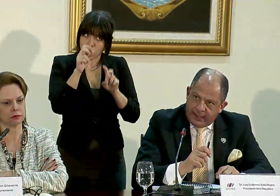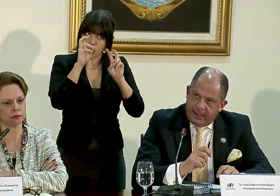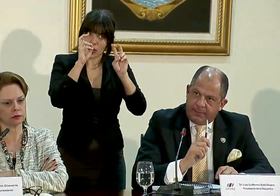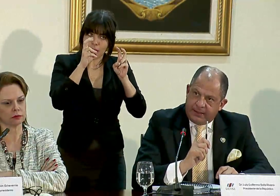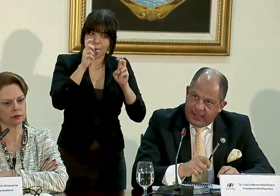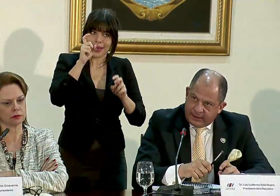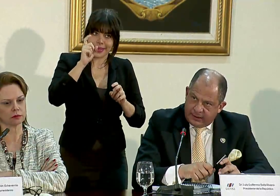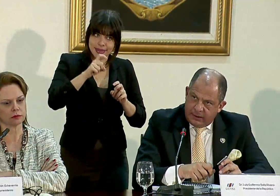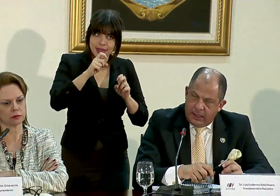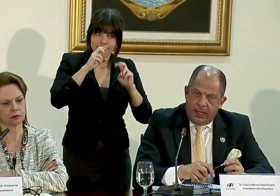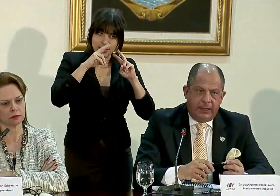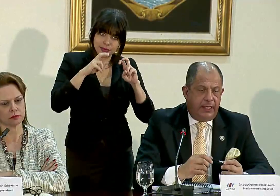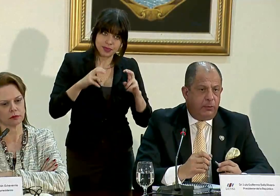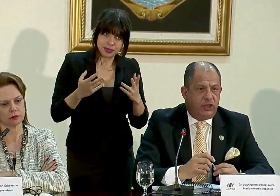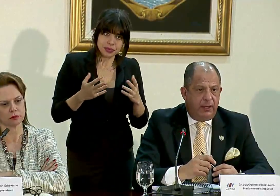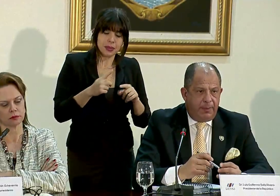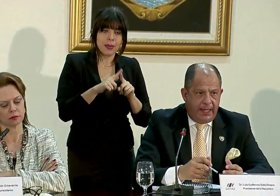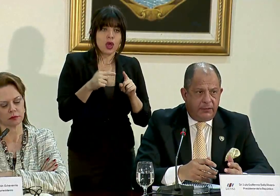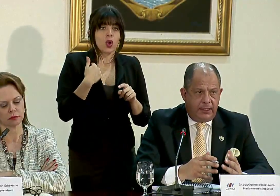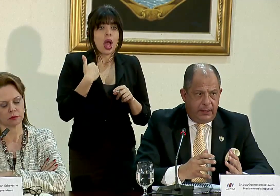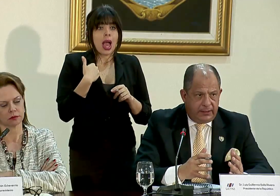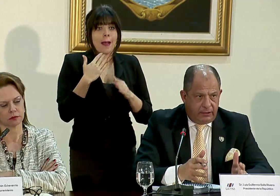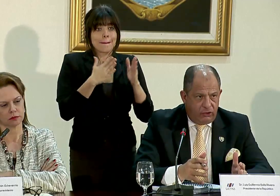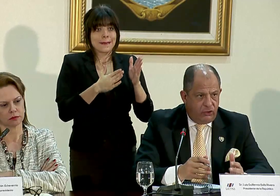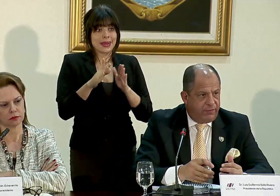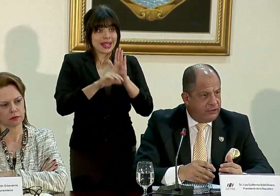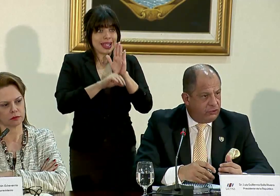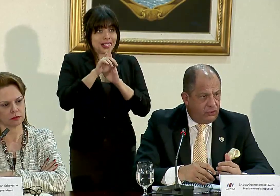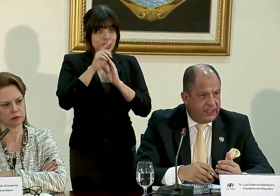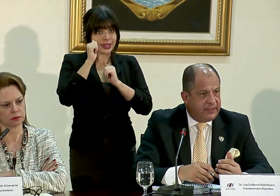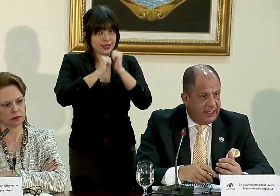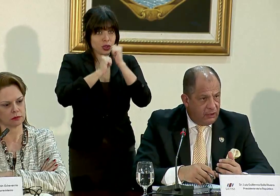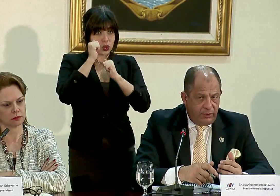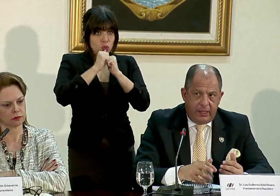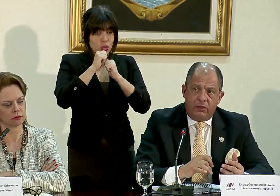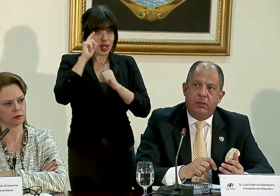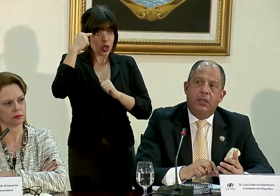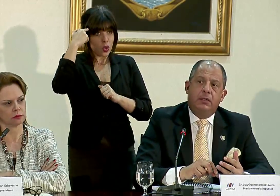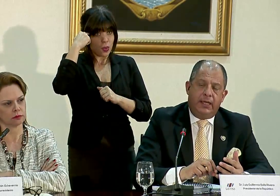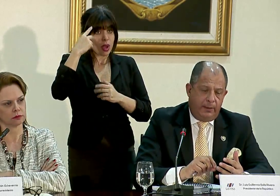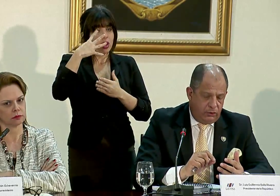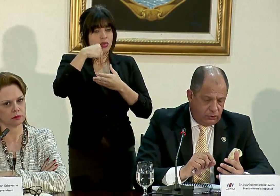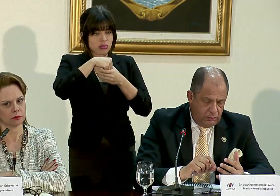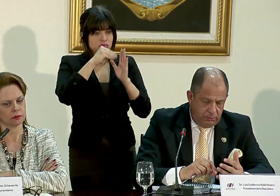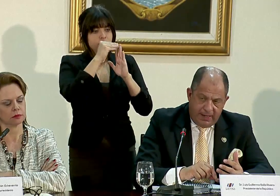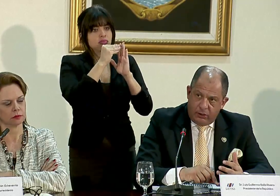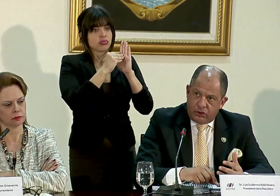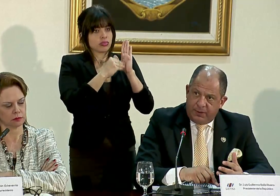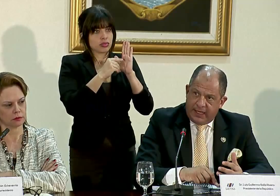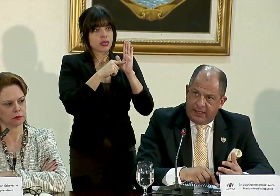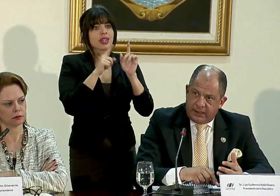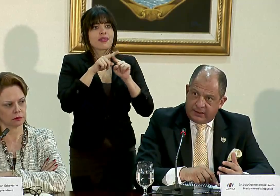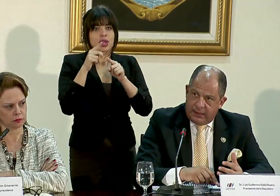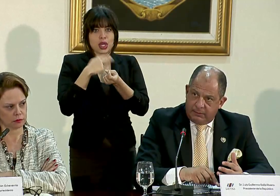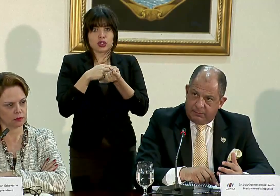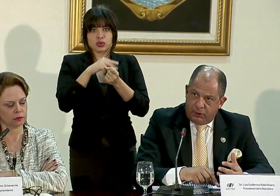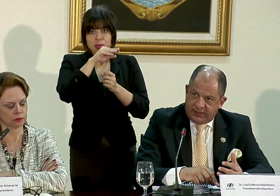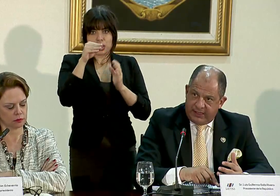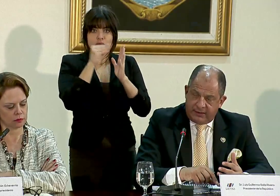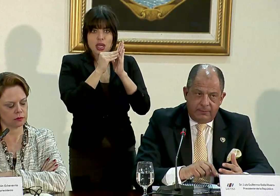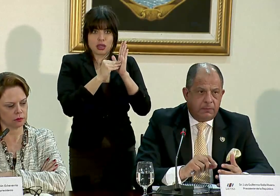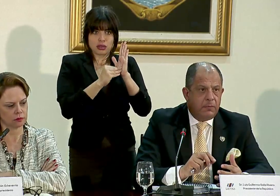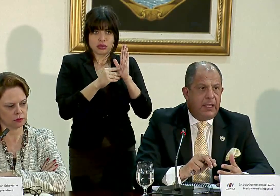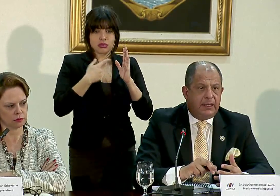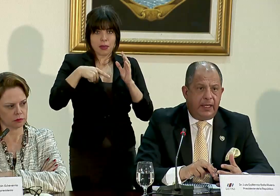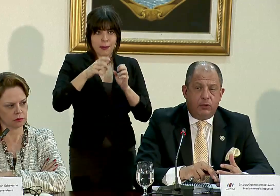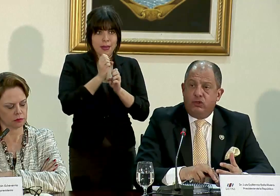que hay que plantearse tenemos en el plan de desarrollo de infraestructuras del gobierno tenemos varios hospitales que están por